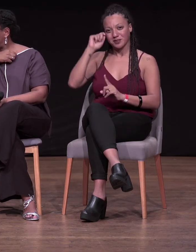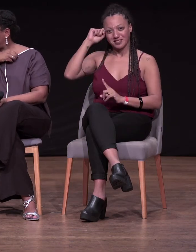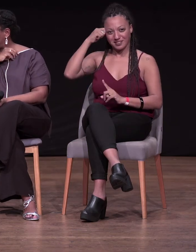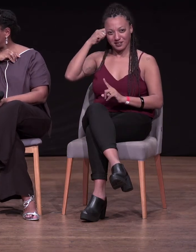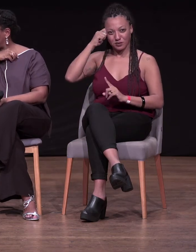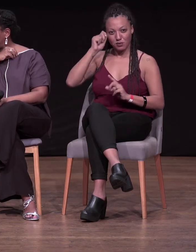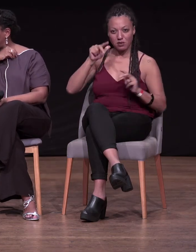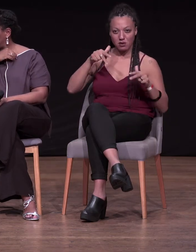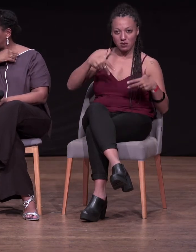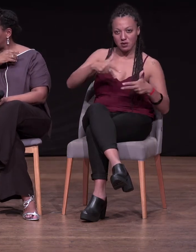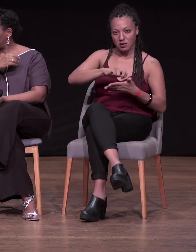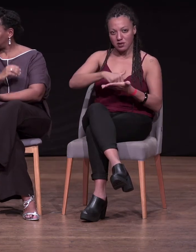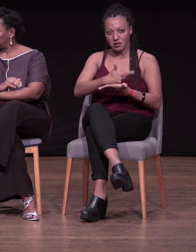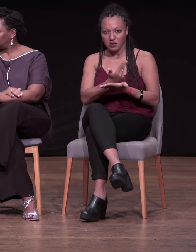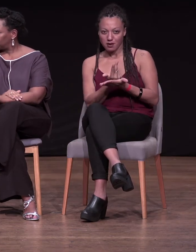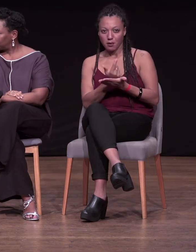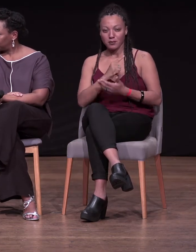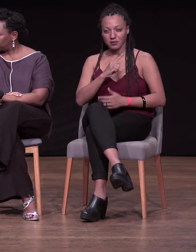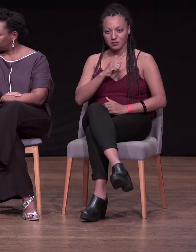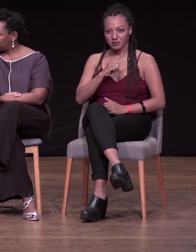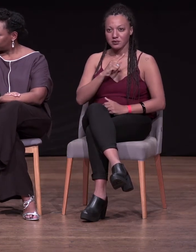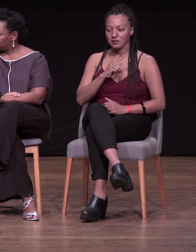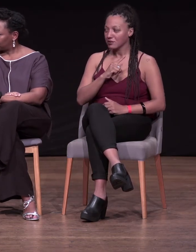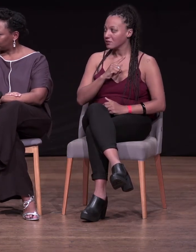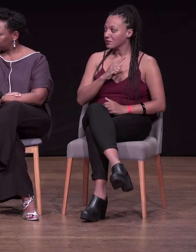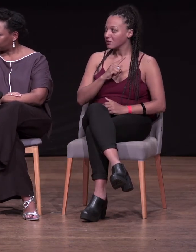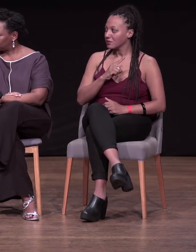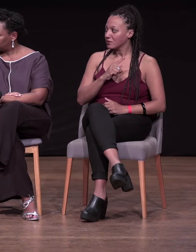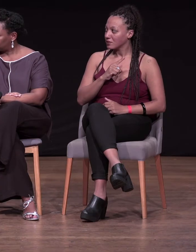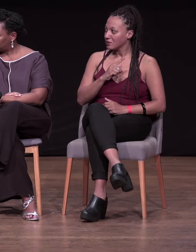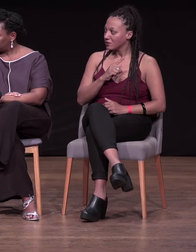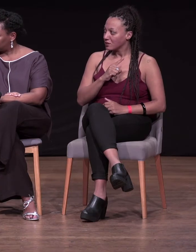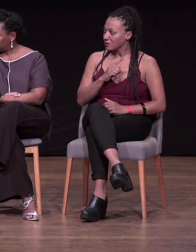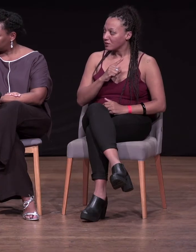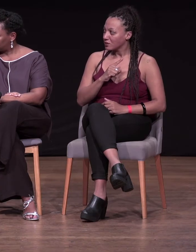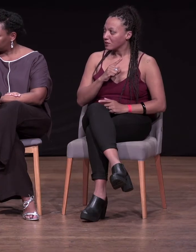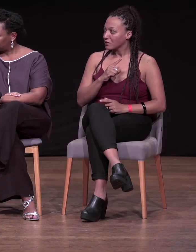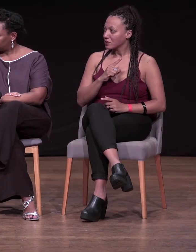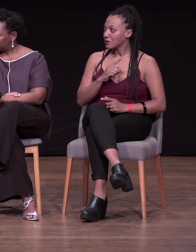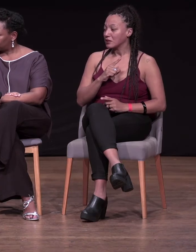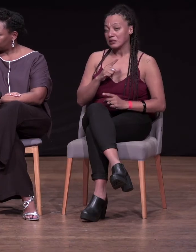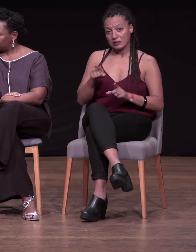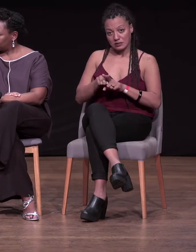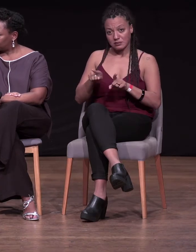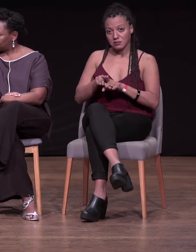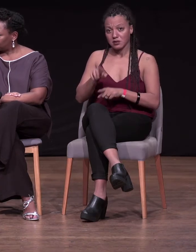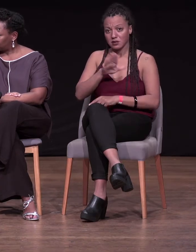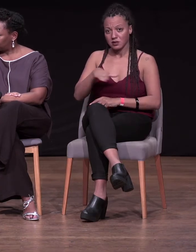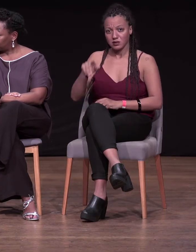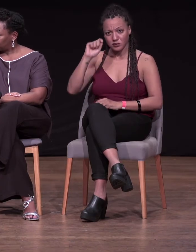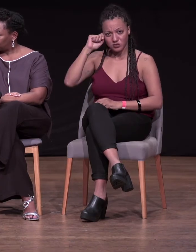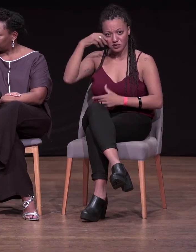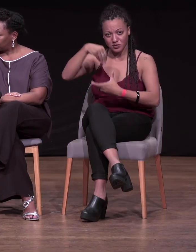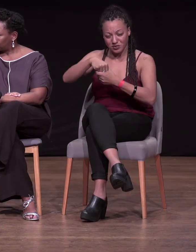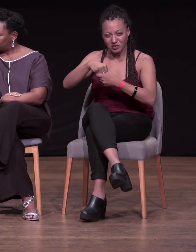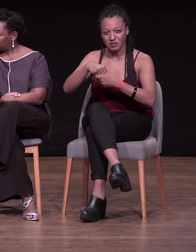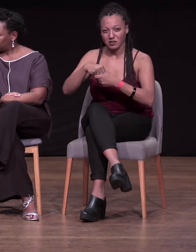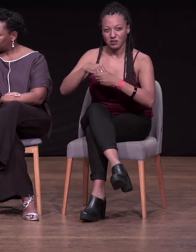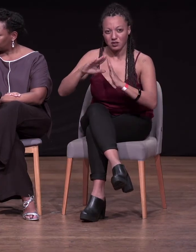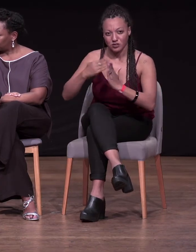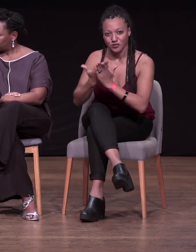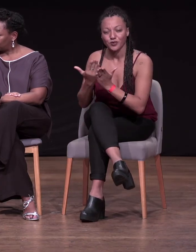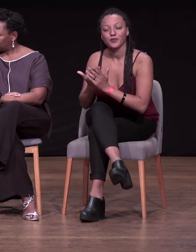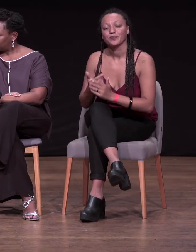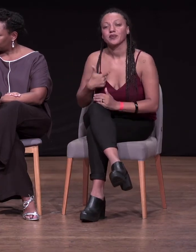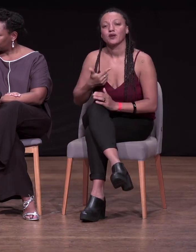né? No caso dos professores, os adolescentes estão, os garotos estão em sala e estão falando disso. Me lembrou um funk. Eu fui no baile Funk